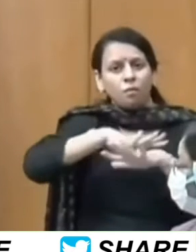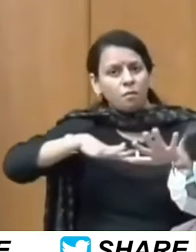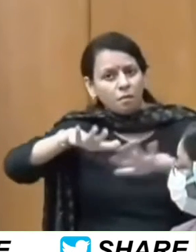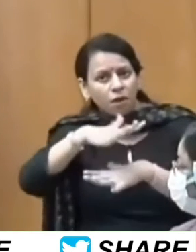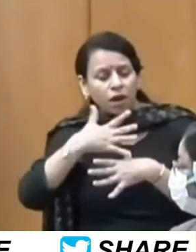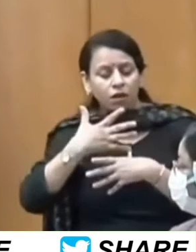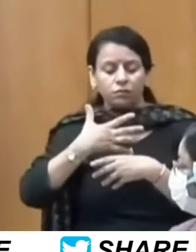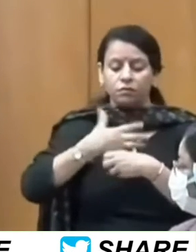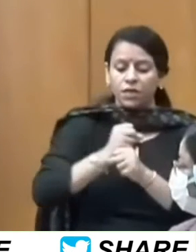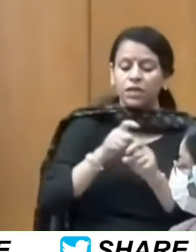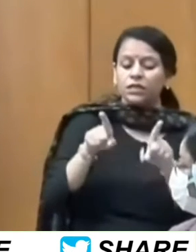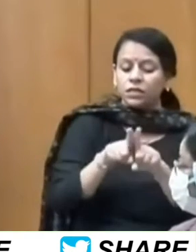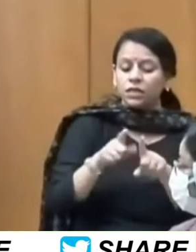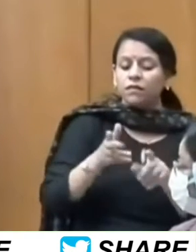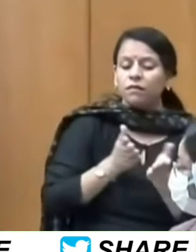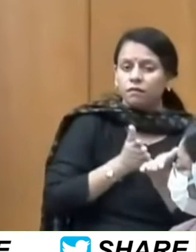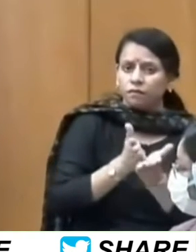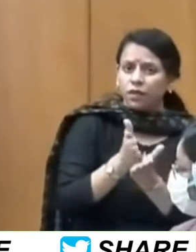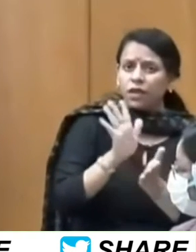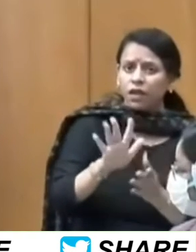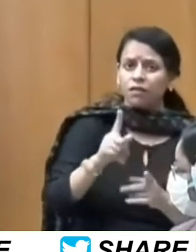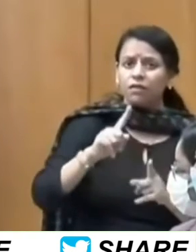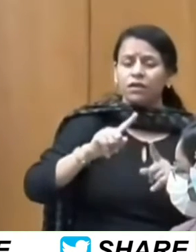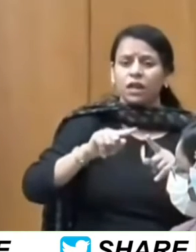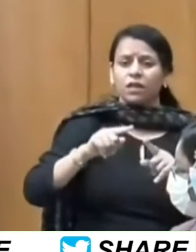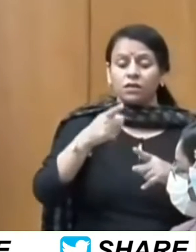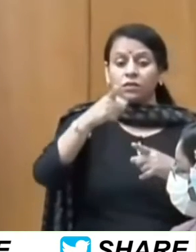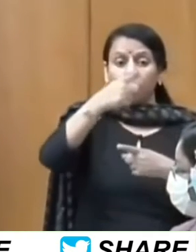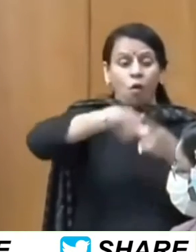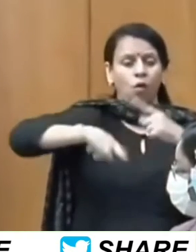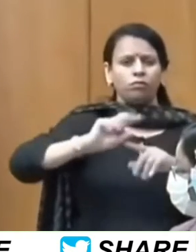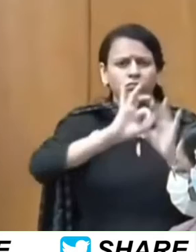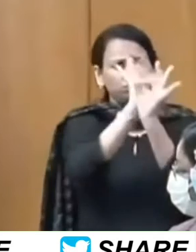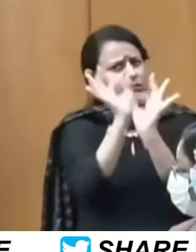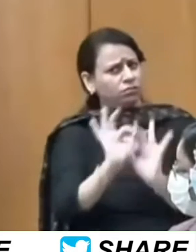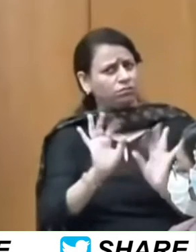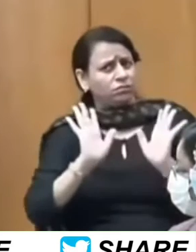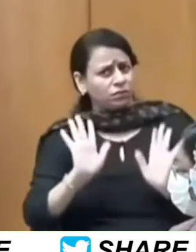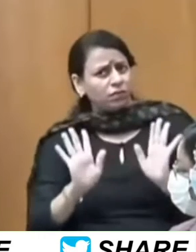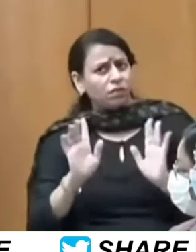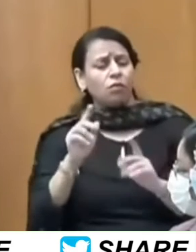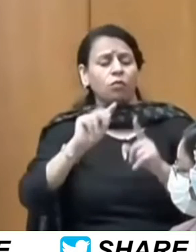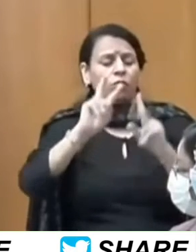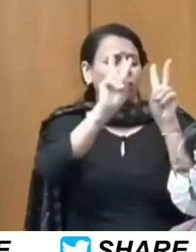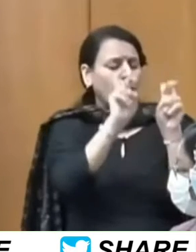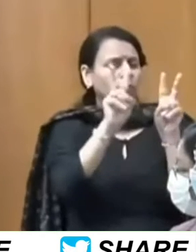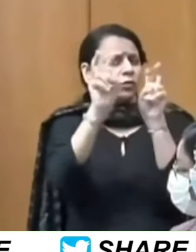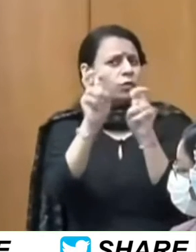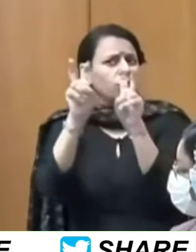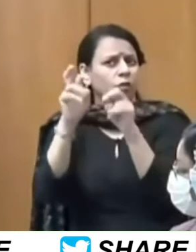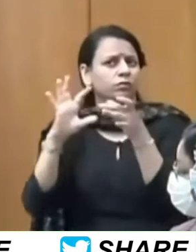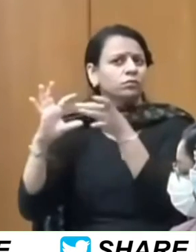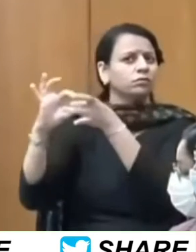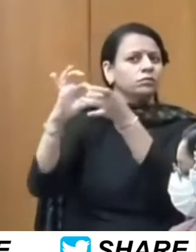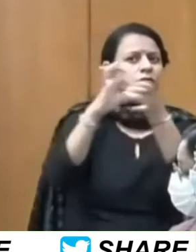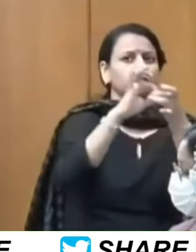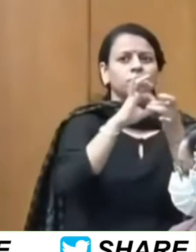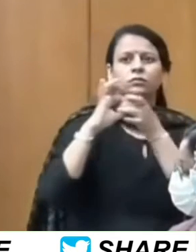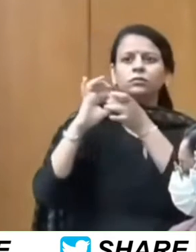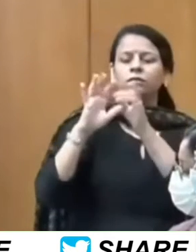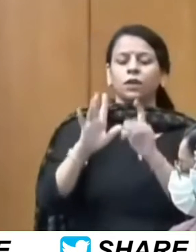प्रक्रिया में है कि नहीं है, हम खुद को तैयार कर रहे हैं कि नहीं कर रहे, ये सारा विषय उसे जुड़ा रहता है। आज